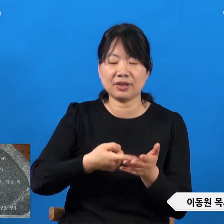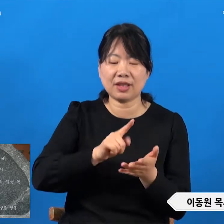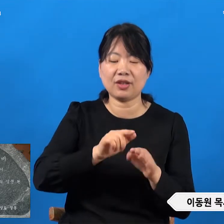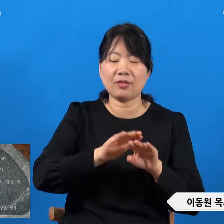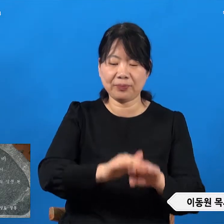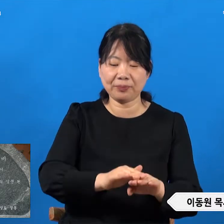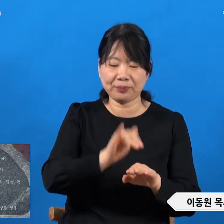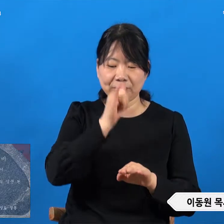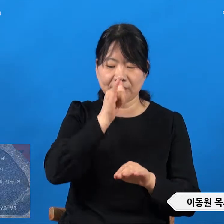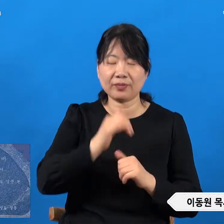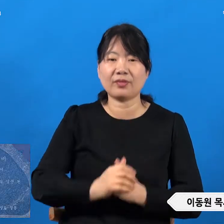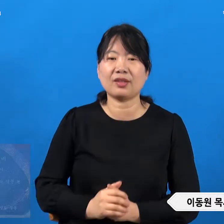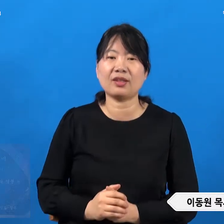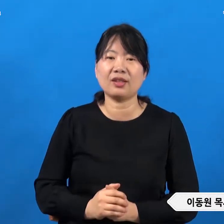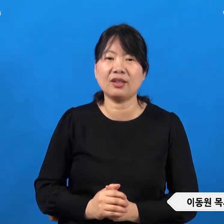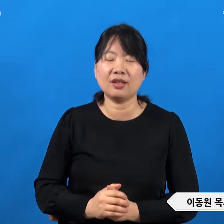아로새긴다고.